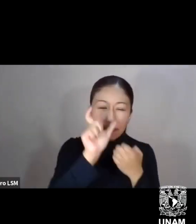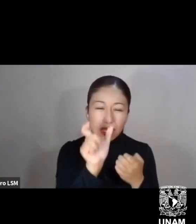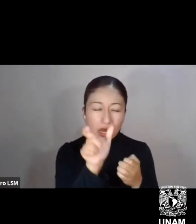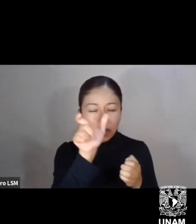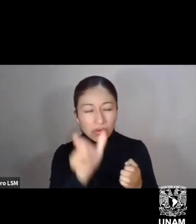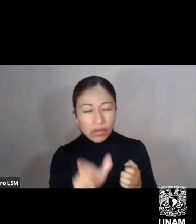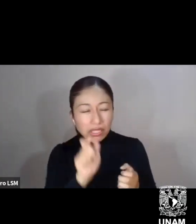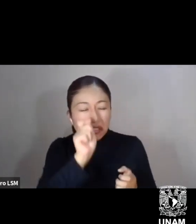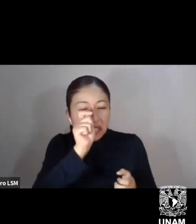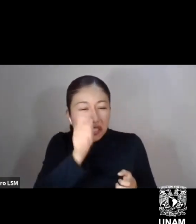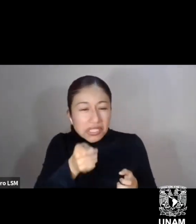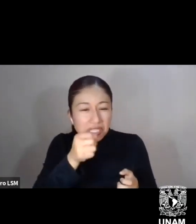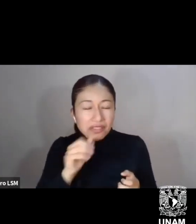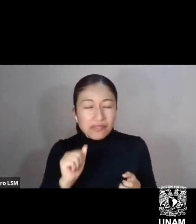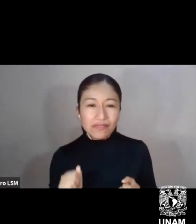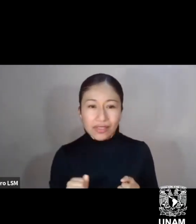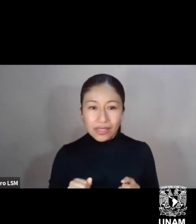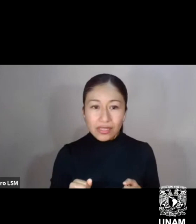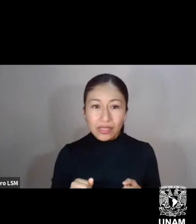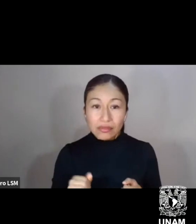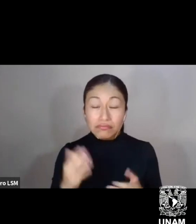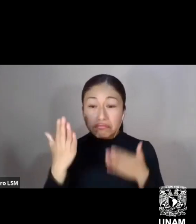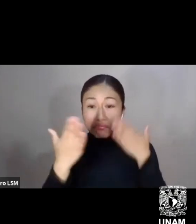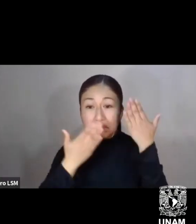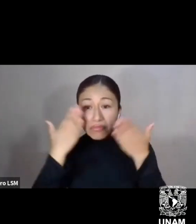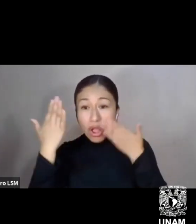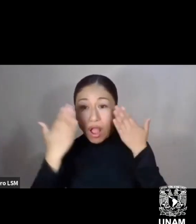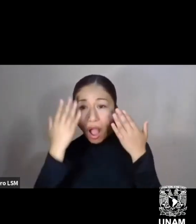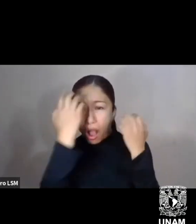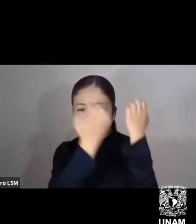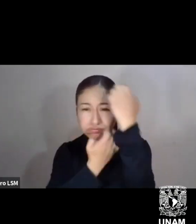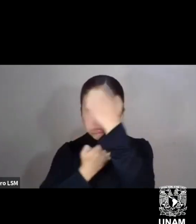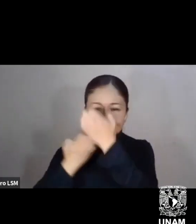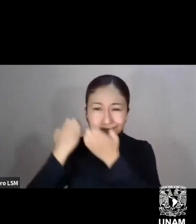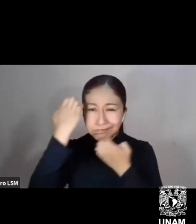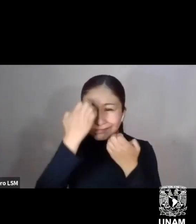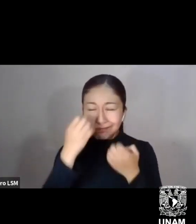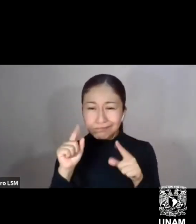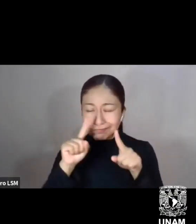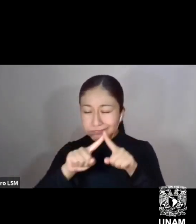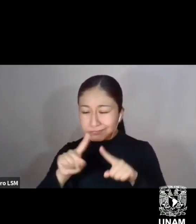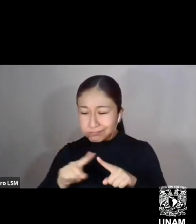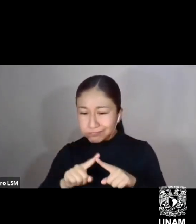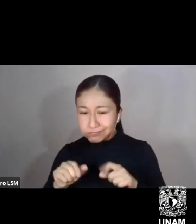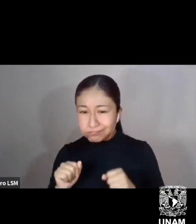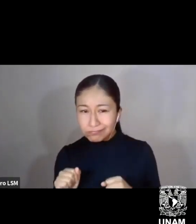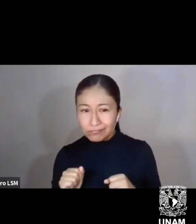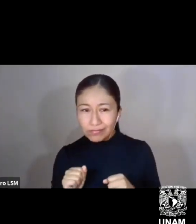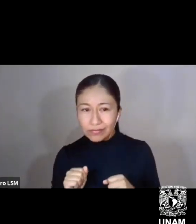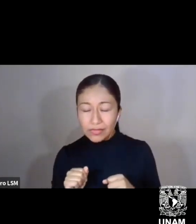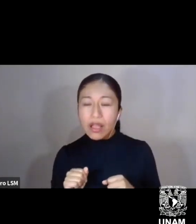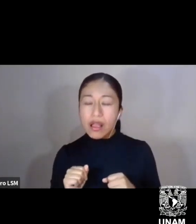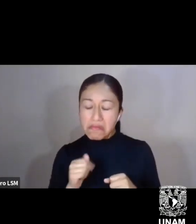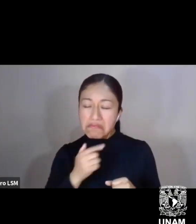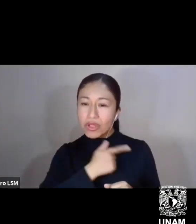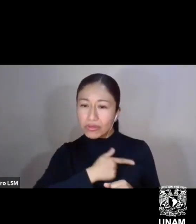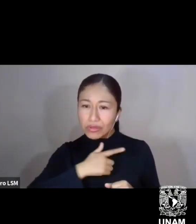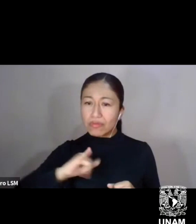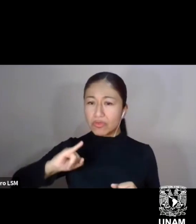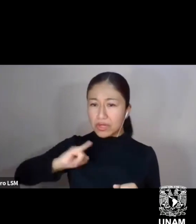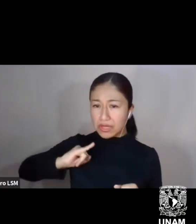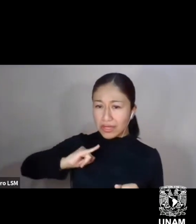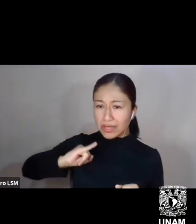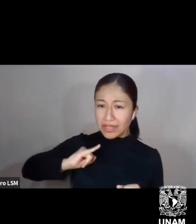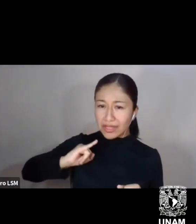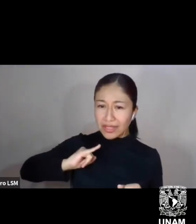día que están presentes, y tu conclusión fue muy interesante y me parece